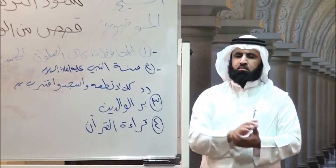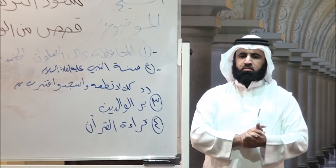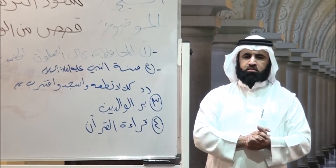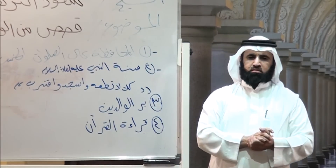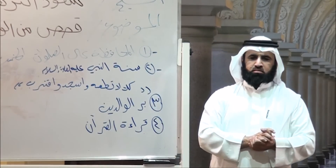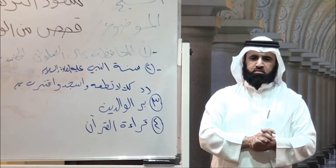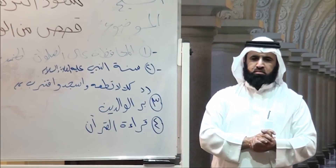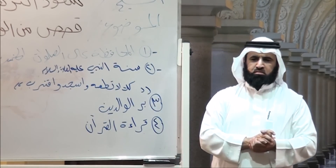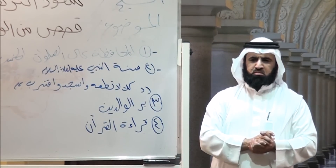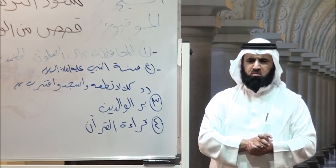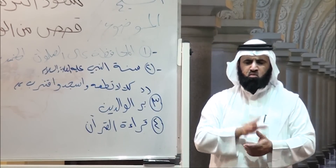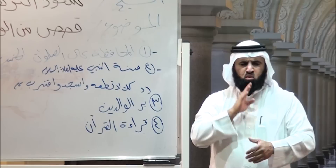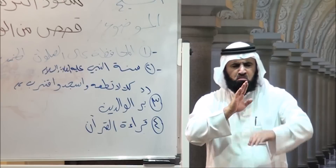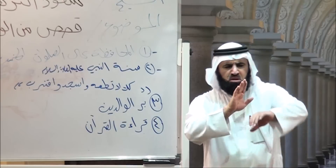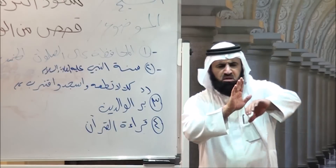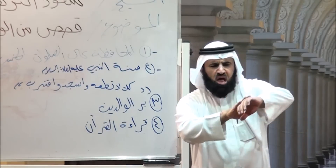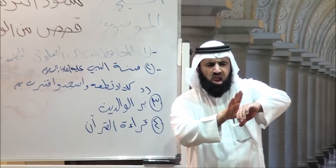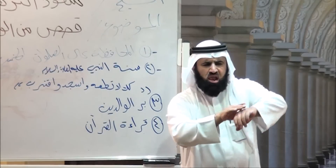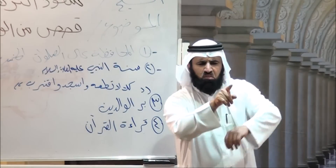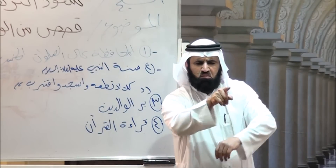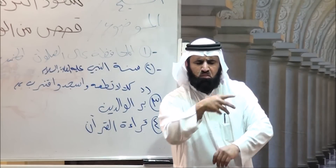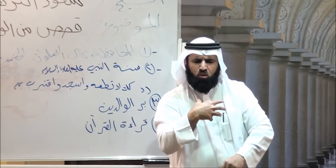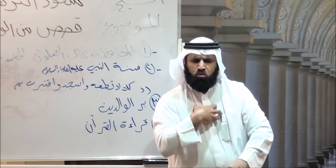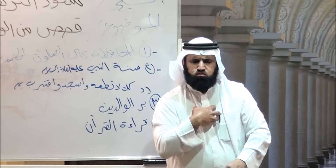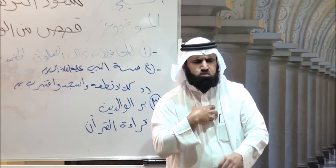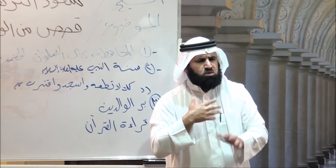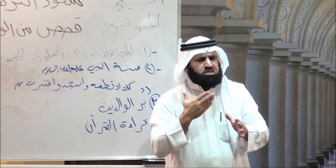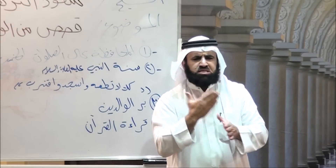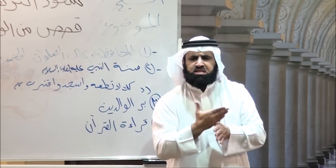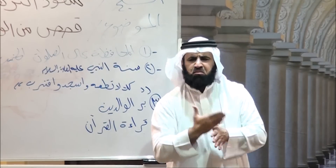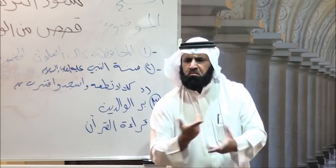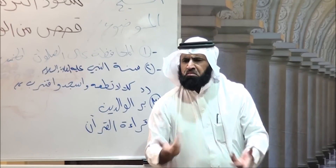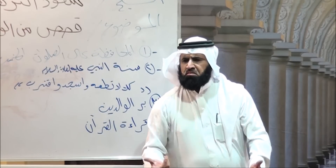ماذا بك؟ ما الذي أهمك؟